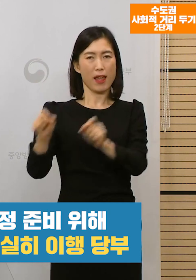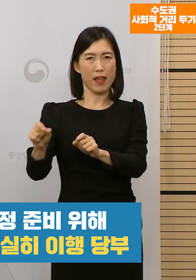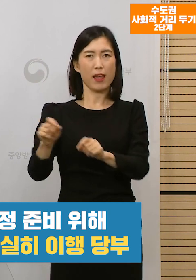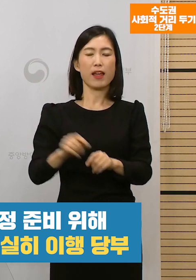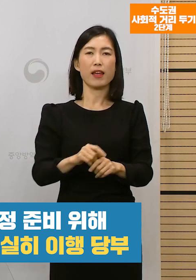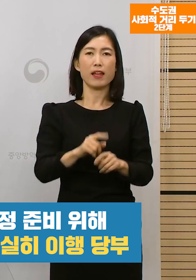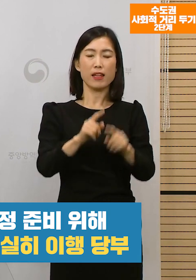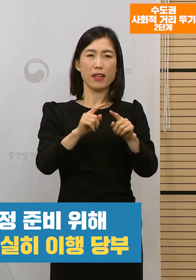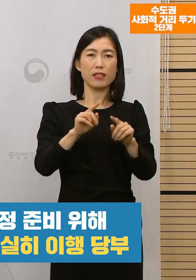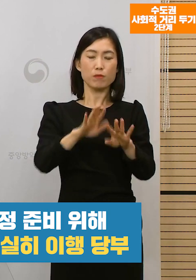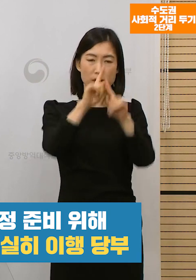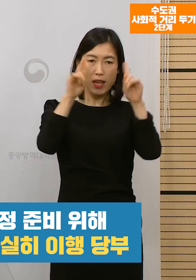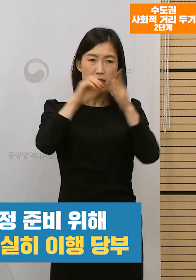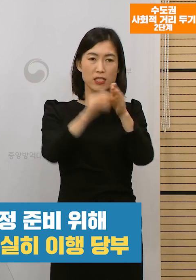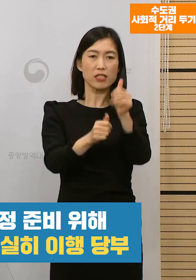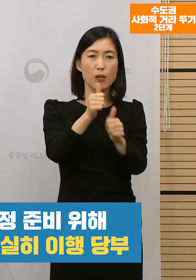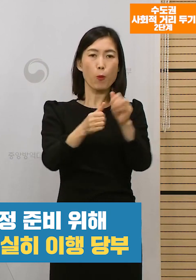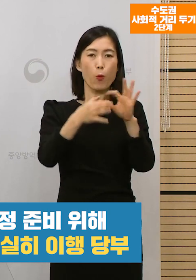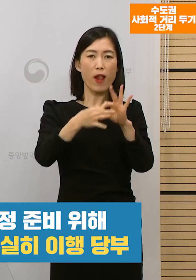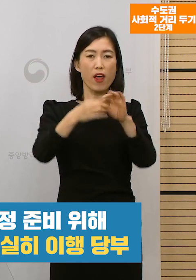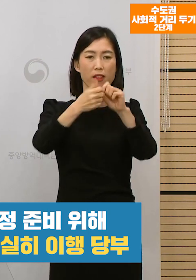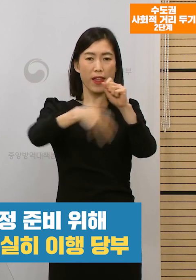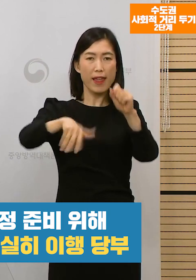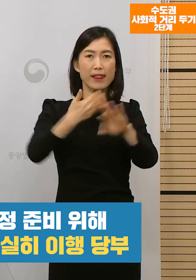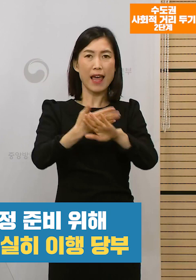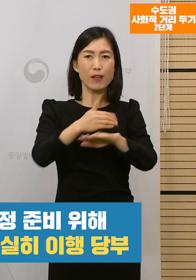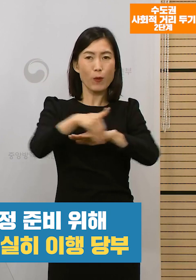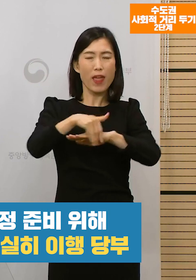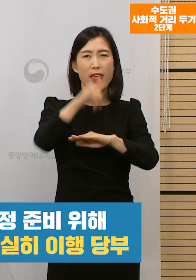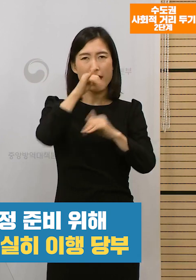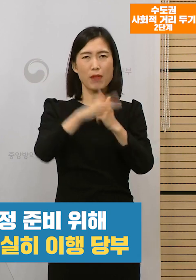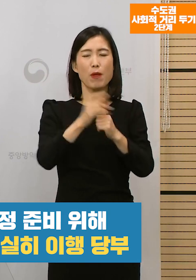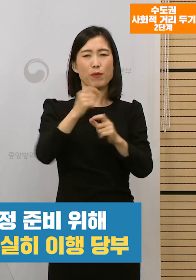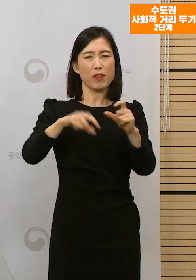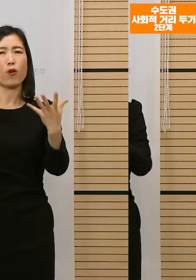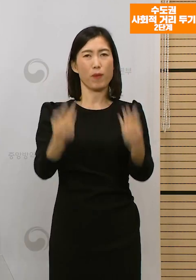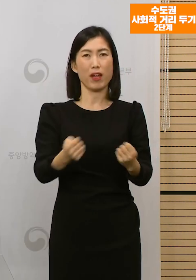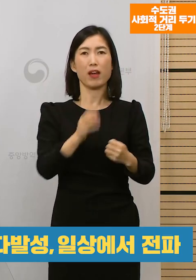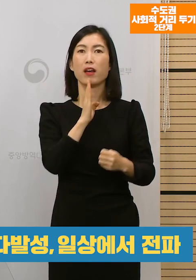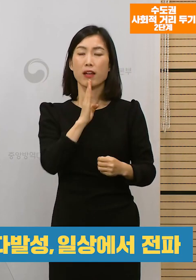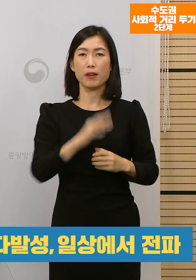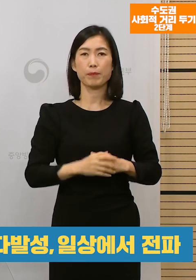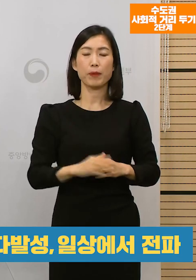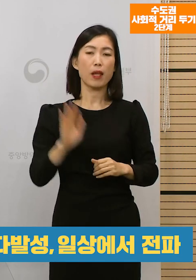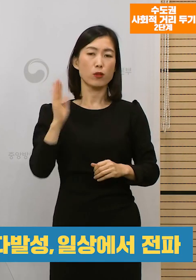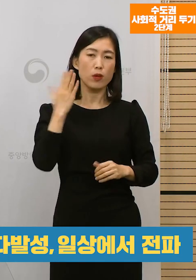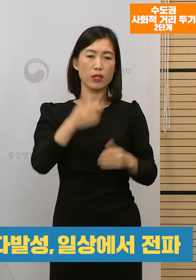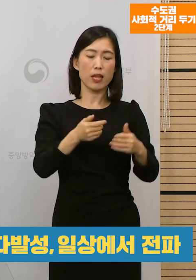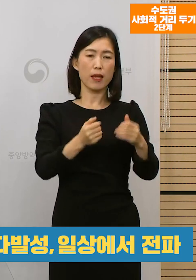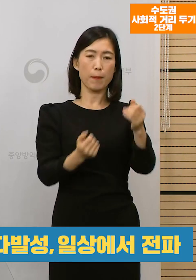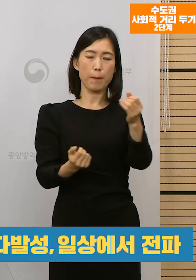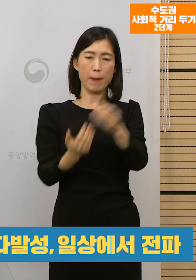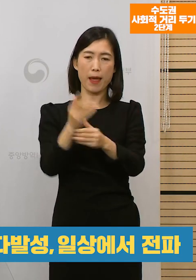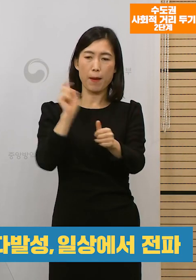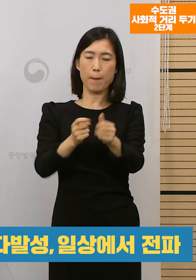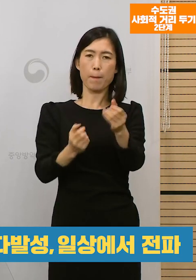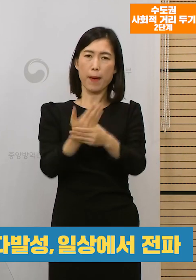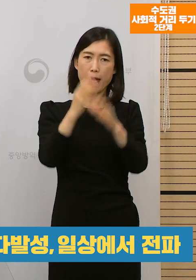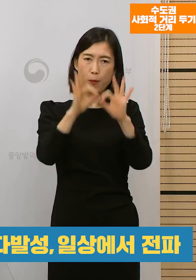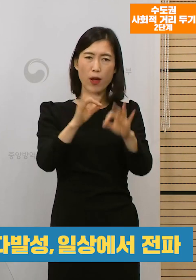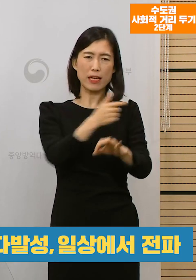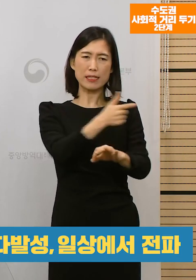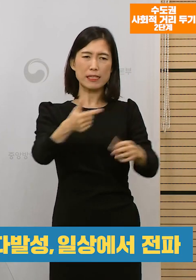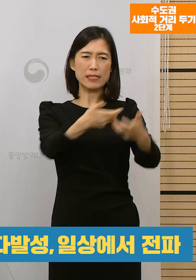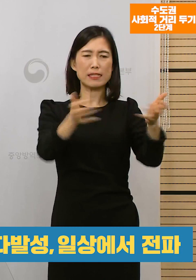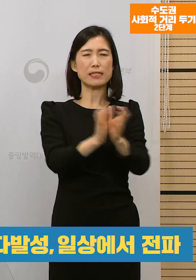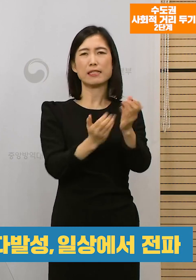이후의 일정을 준비할 것을 다시 한번 당부드리도록 하겠습니다. 최근 발생 양상의 특징이